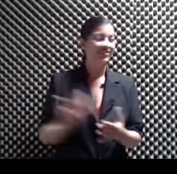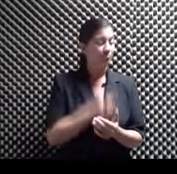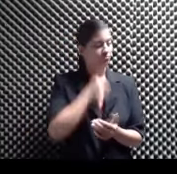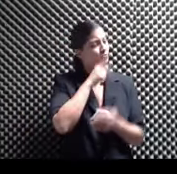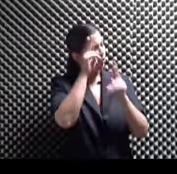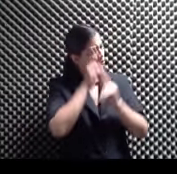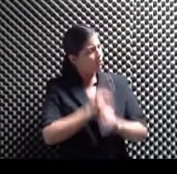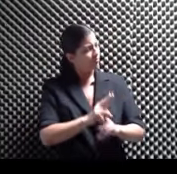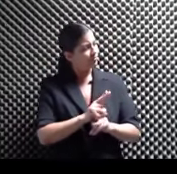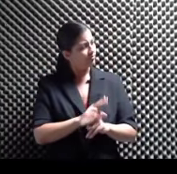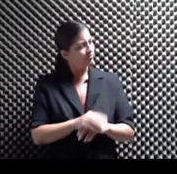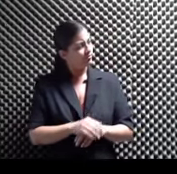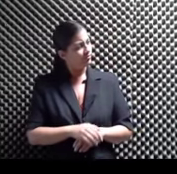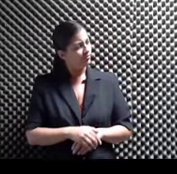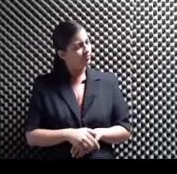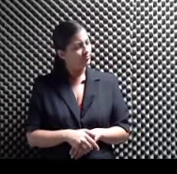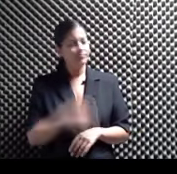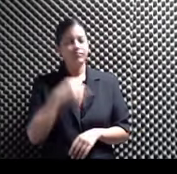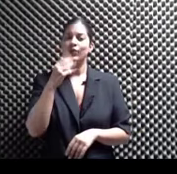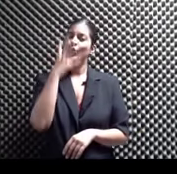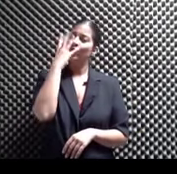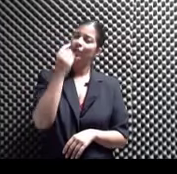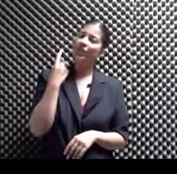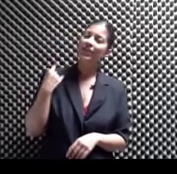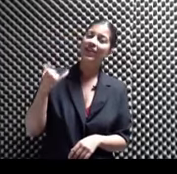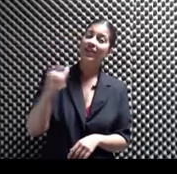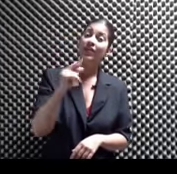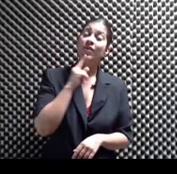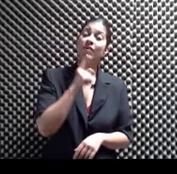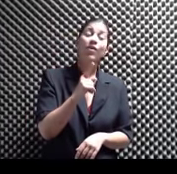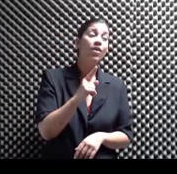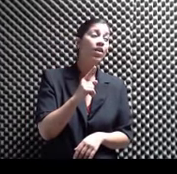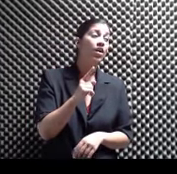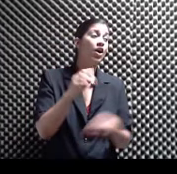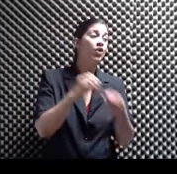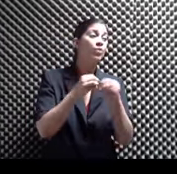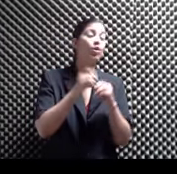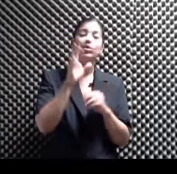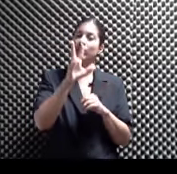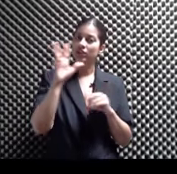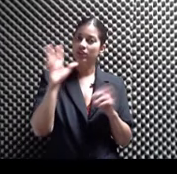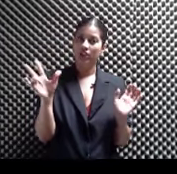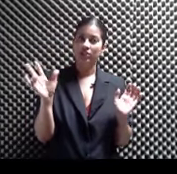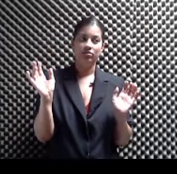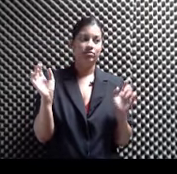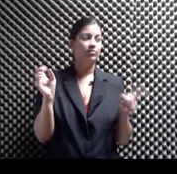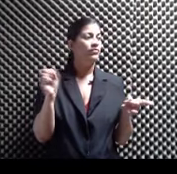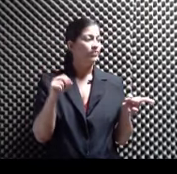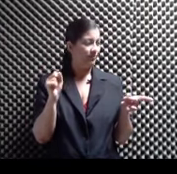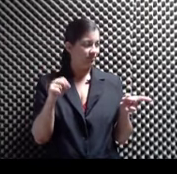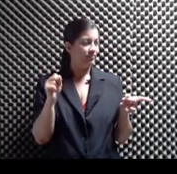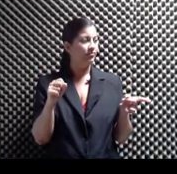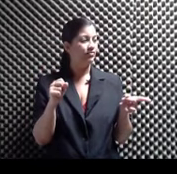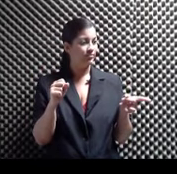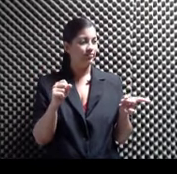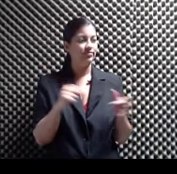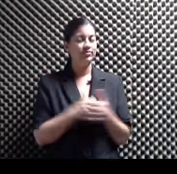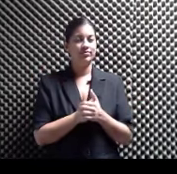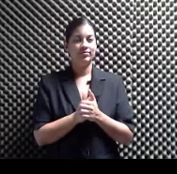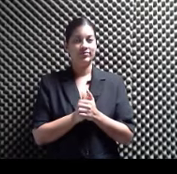honor, ¿verdad? Así que Sueño Eterno, que es la número 33, me parece. Sí, ¿verdad? Sí, es